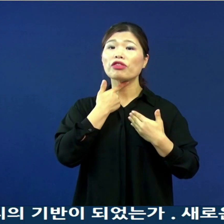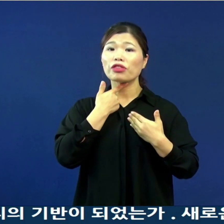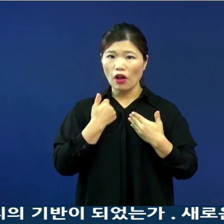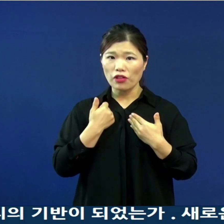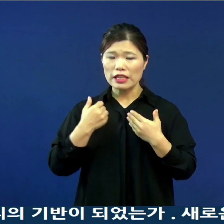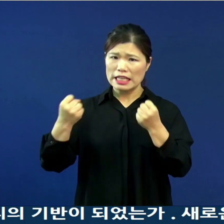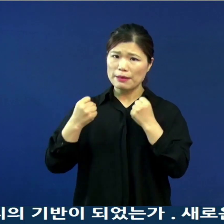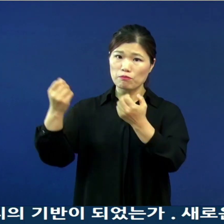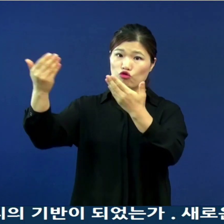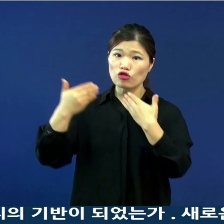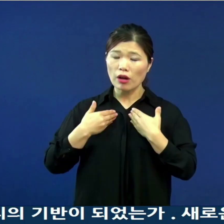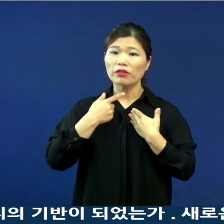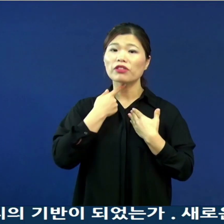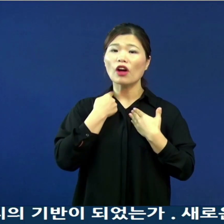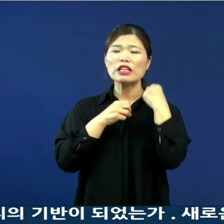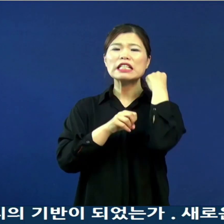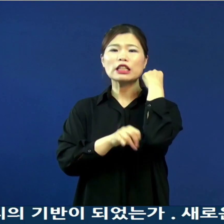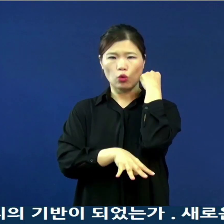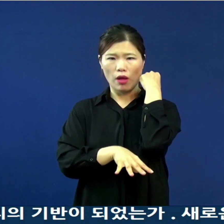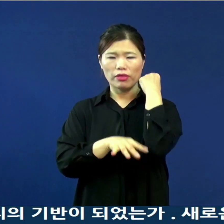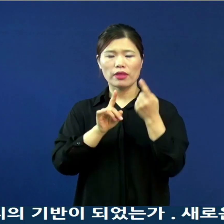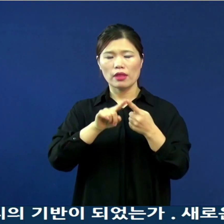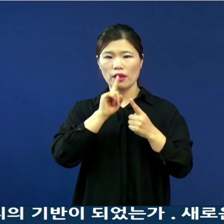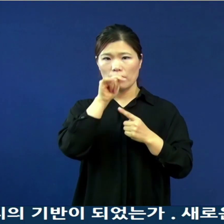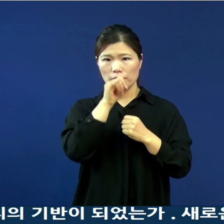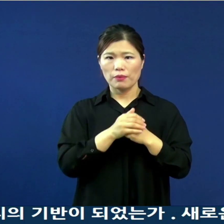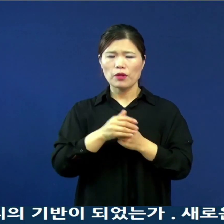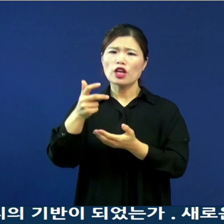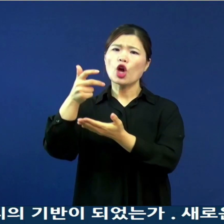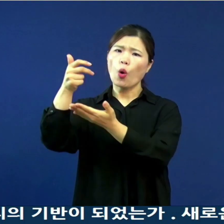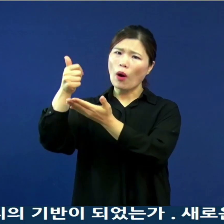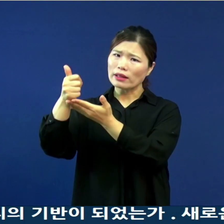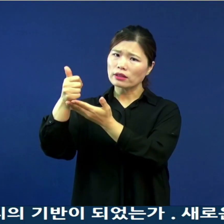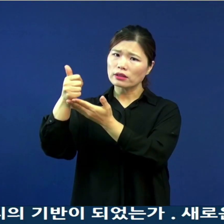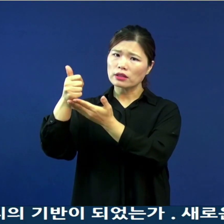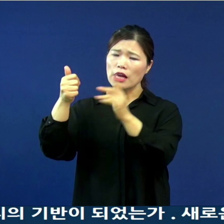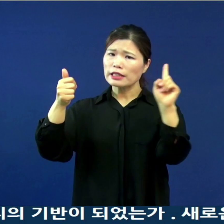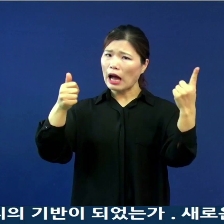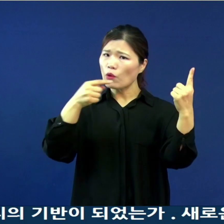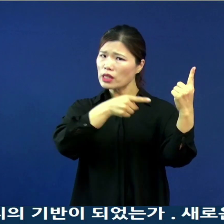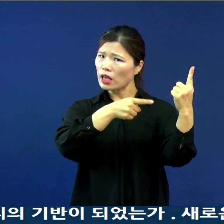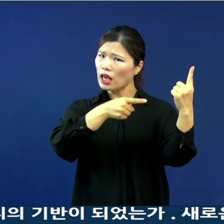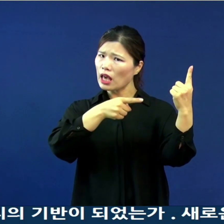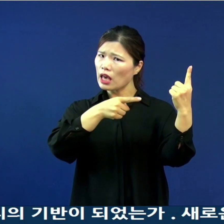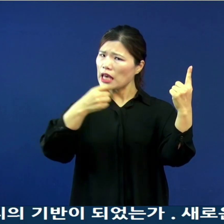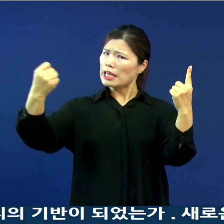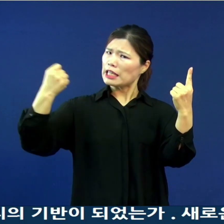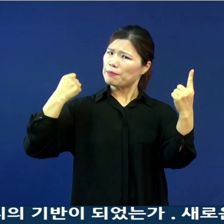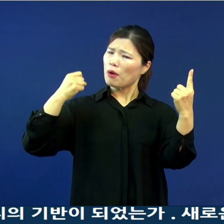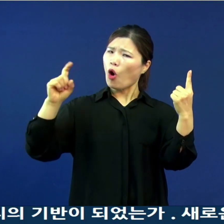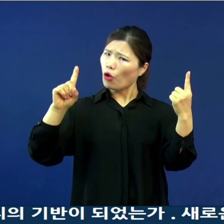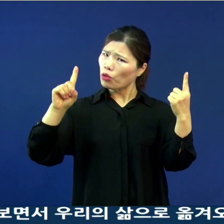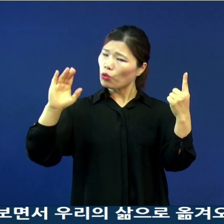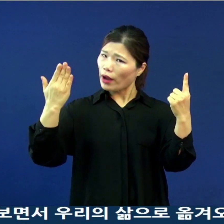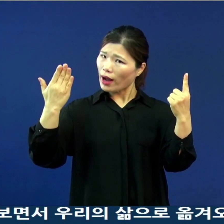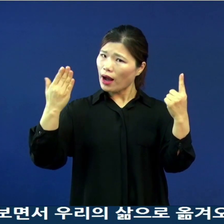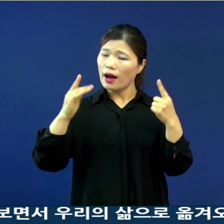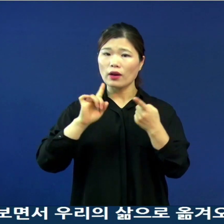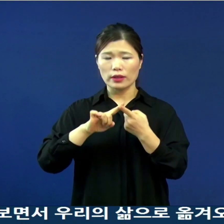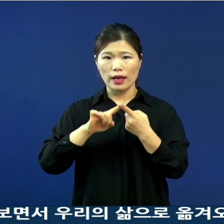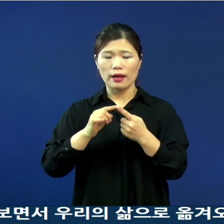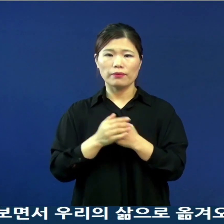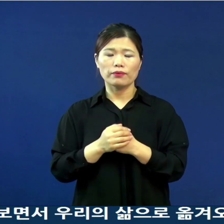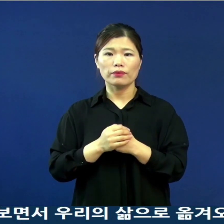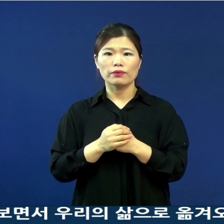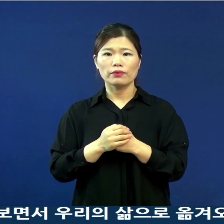대한 설명이 나오고 있습니다. 여호와는 어떤 의미에서 다윗에게 힘이 되셨을까? 다윗이 깨달은 하나님이